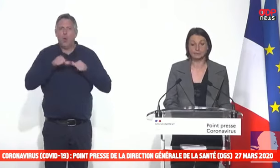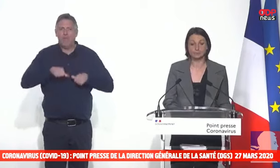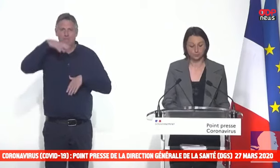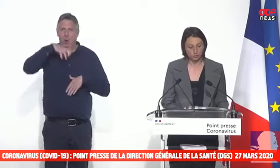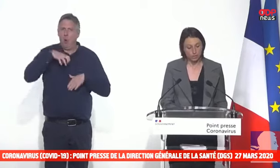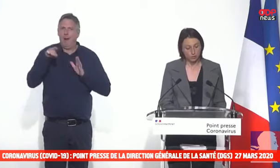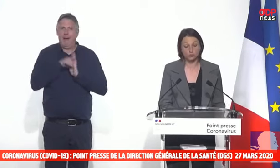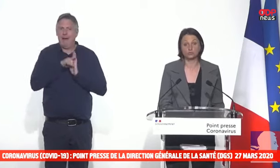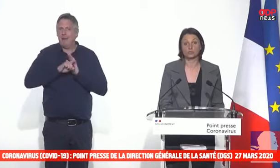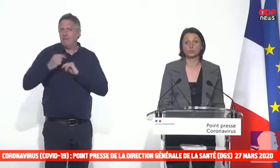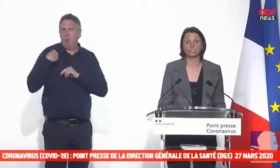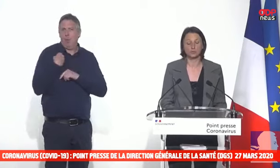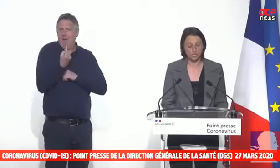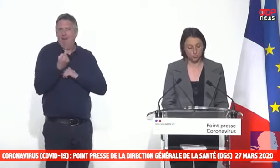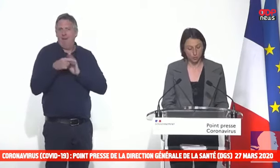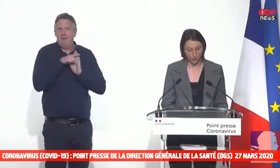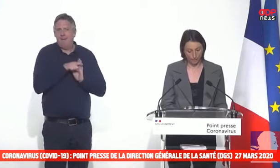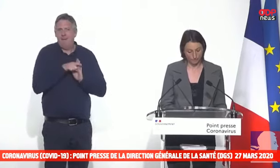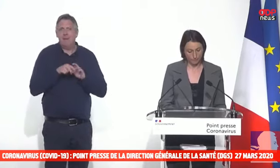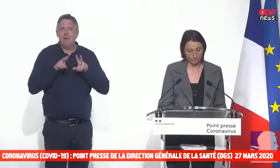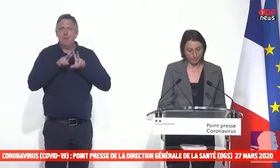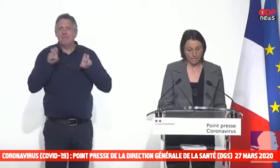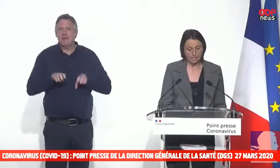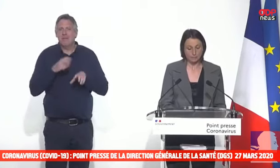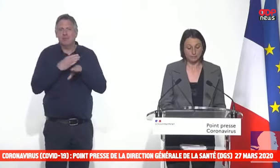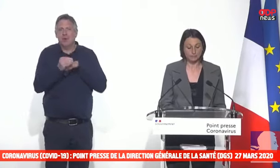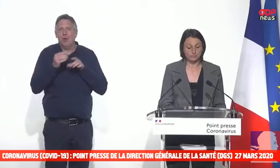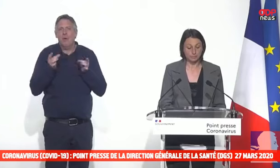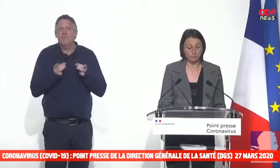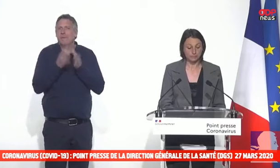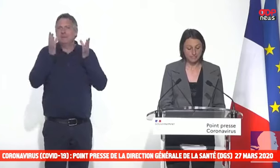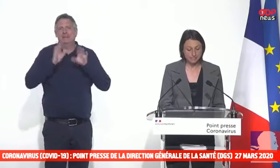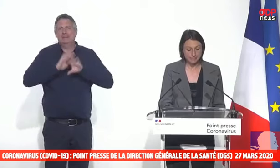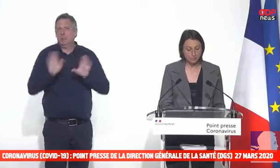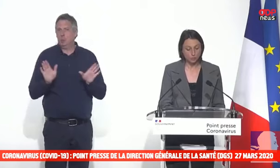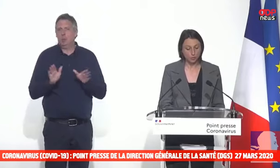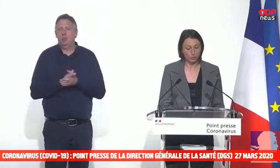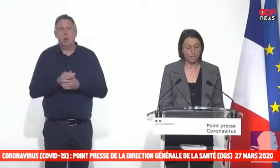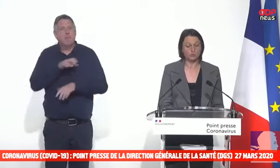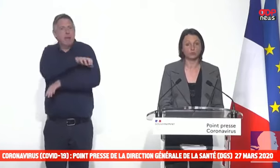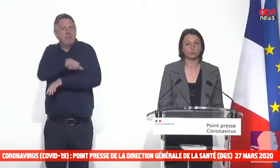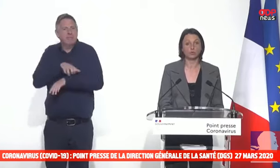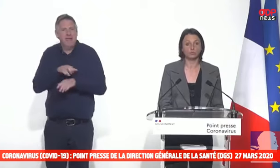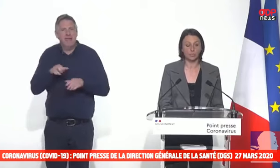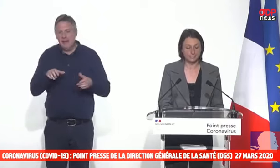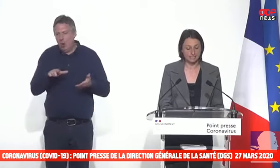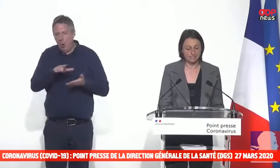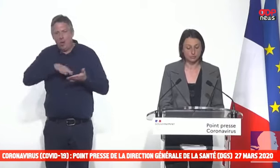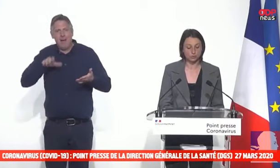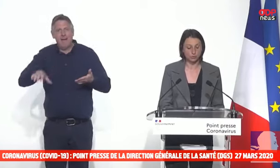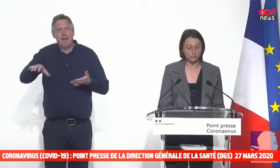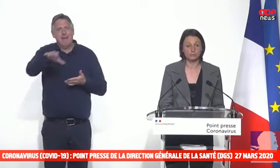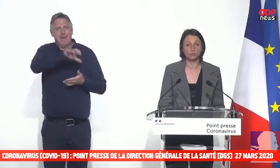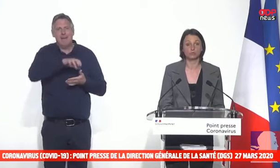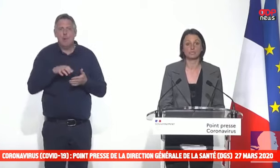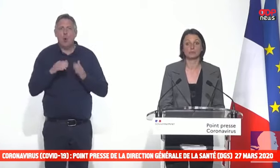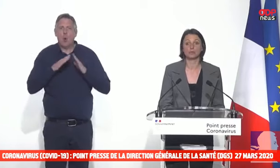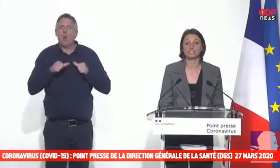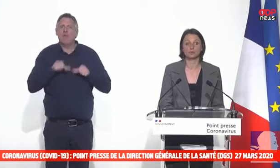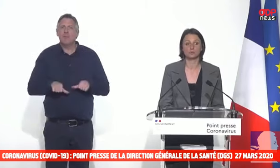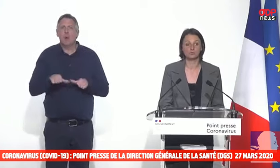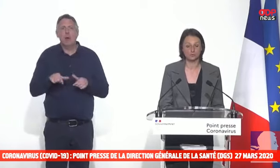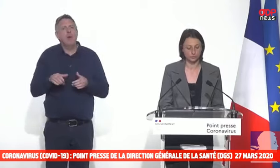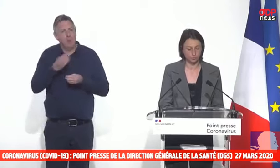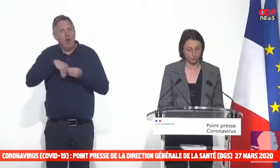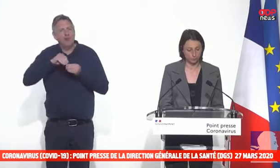les exceptions ne sont que dérogatoires. Les préfets peuvent décider au plan local de mesures plus restrictives que le confinement, notamment en